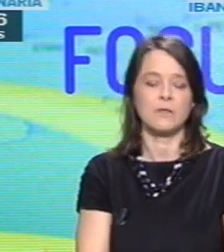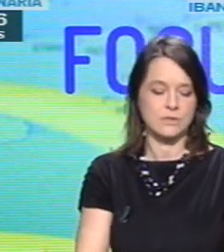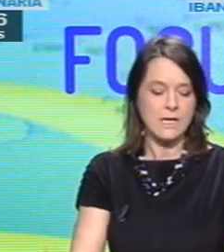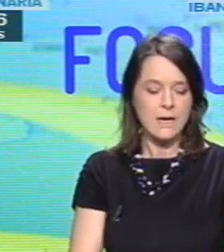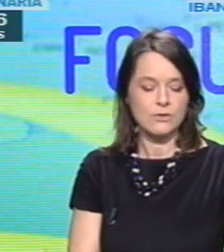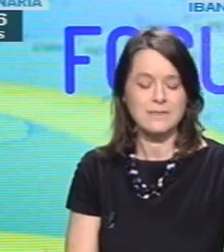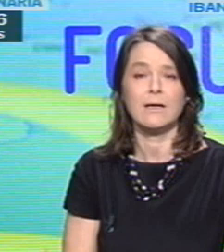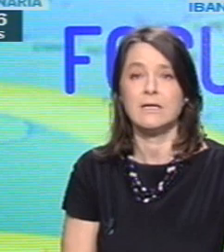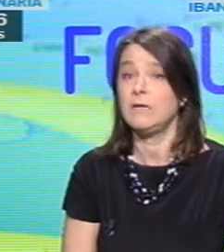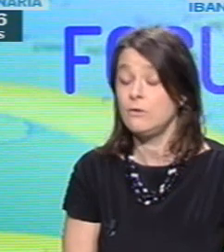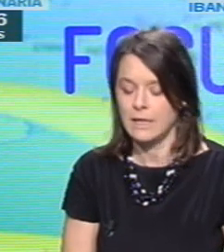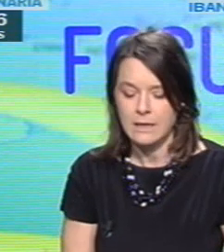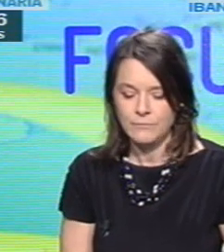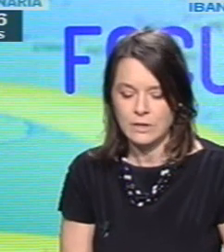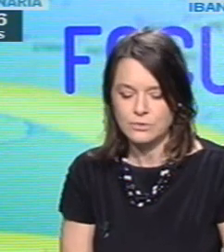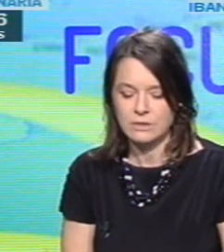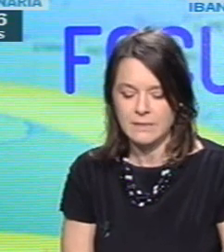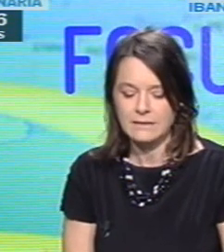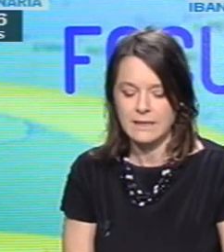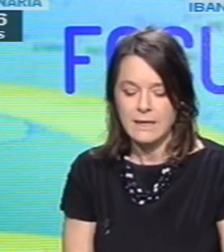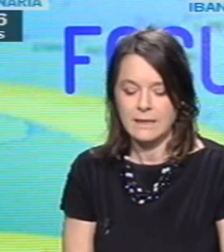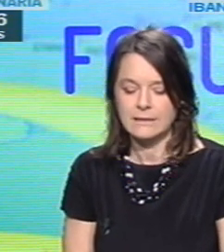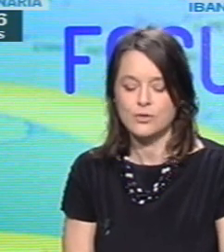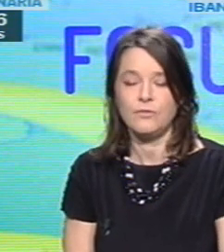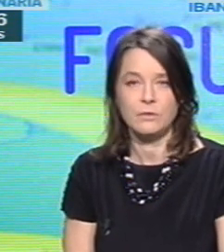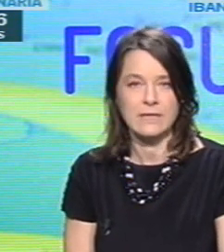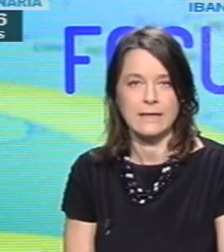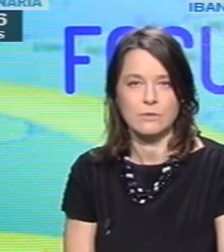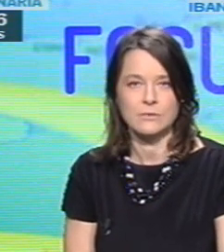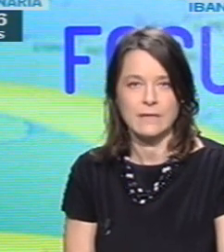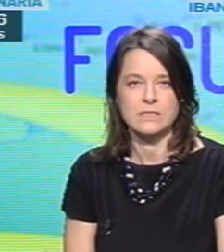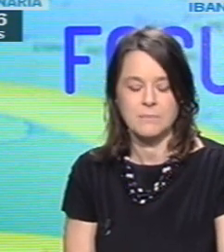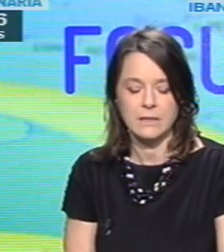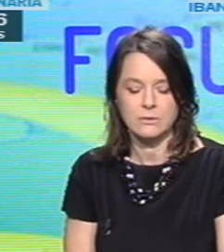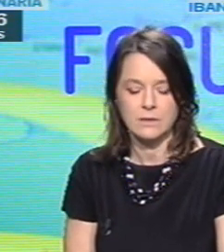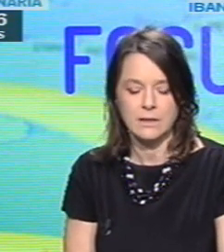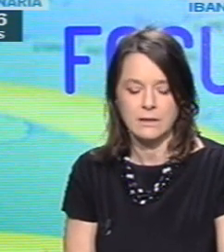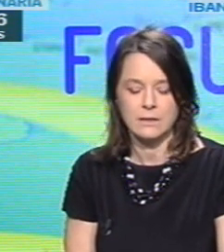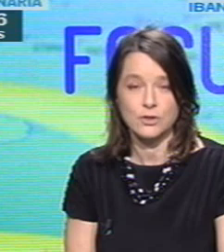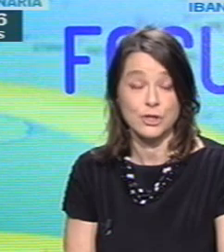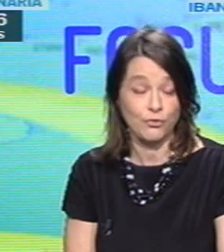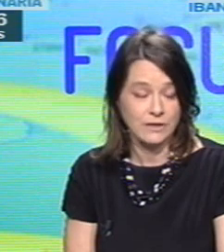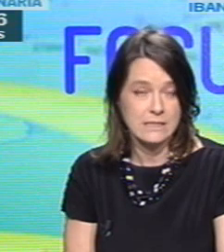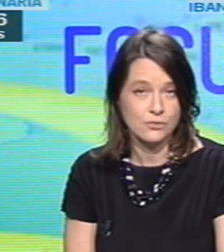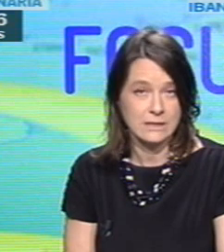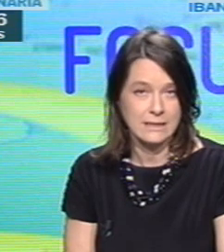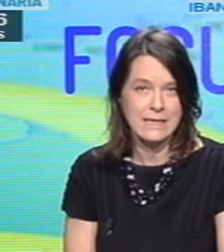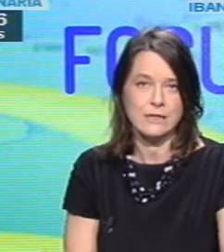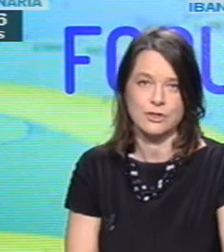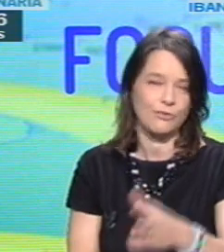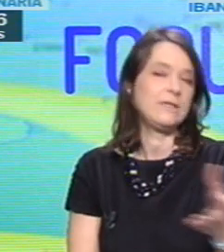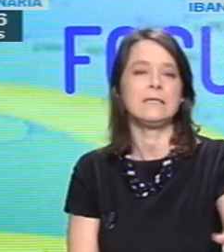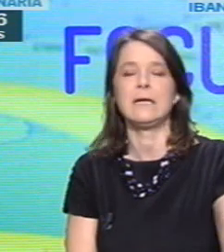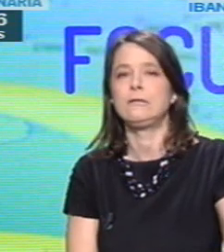che sembra così, così terribile. Non è assolutamente da sottovalutare questo grande spirito di generosità e solidarietà,